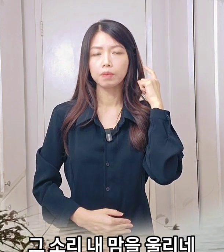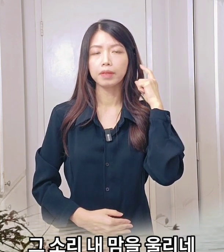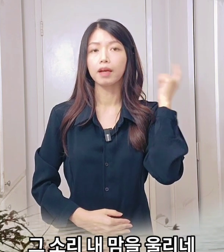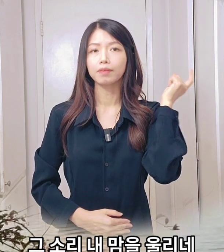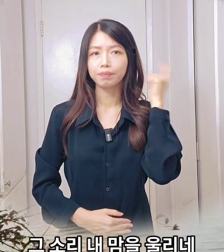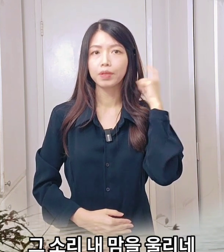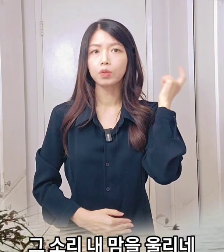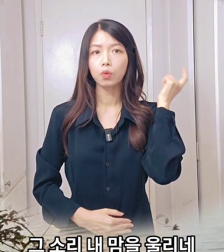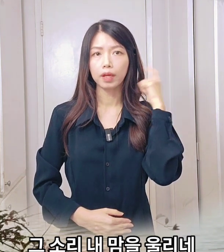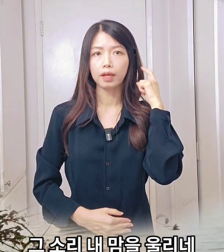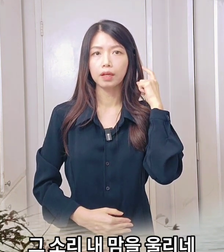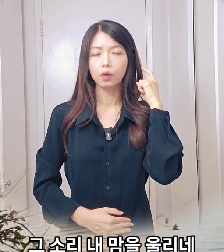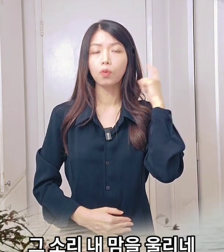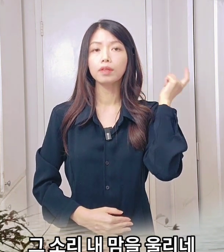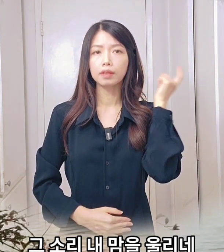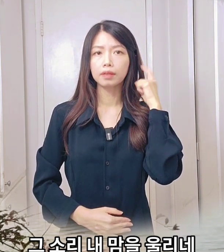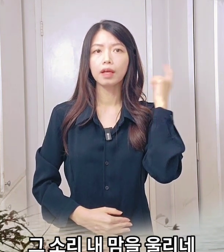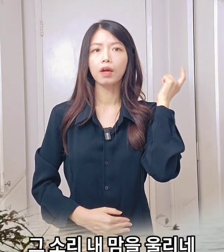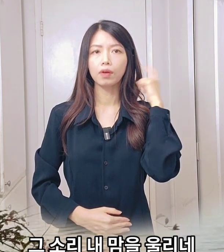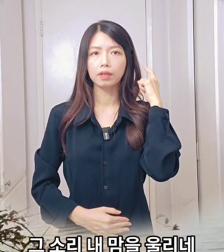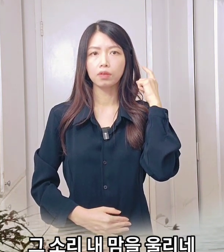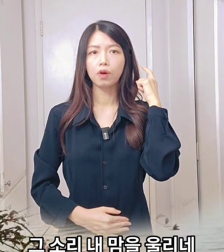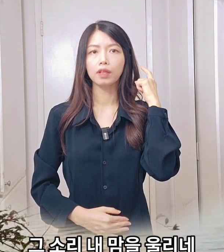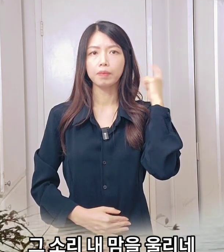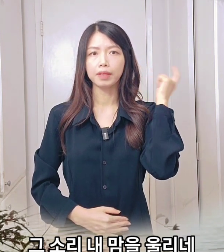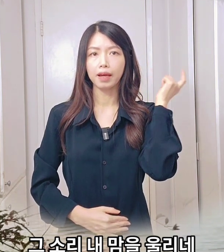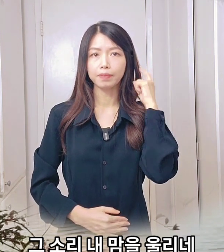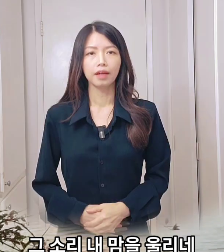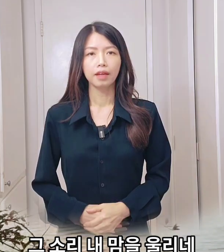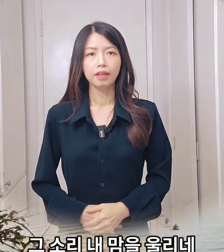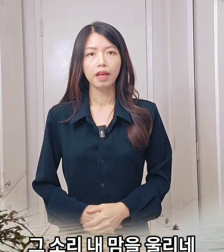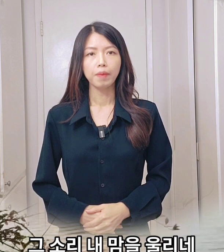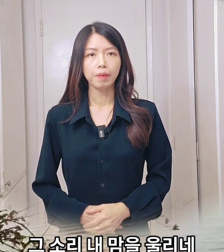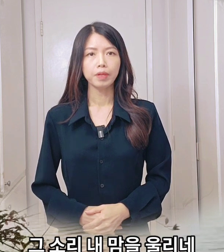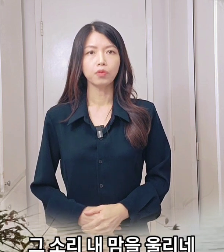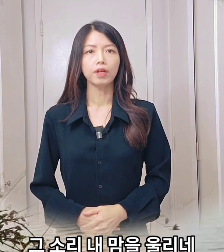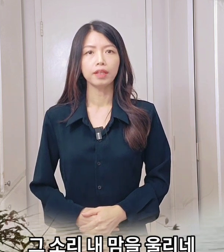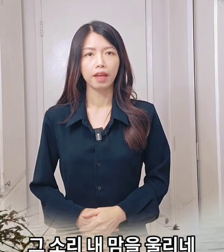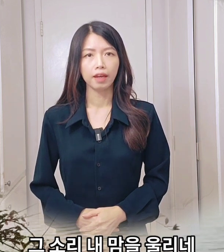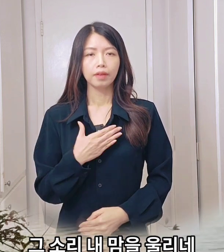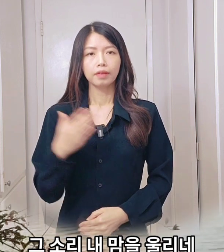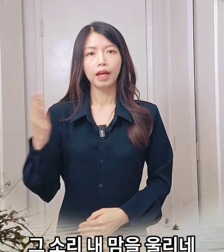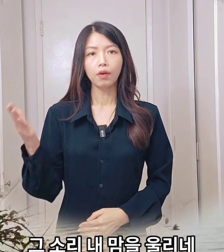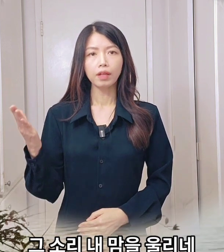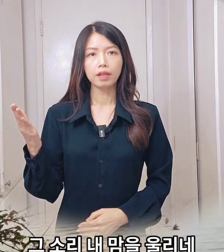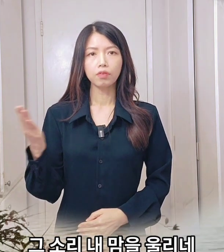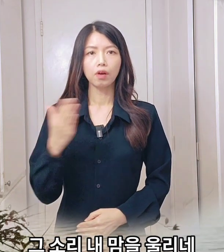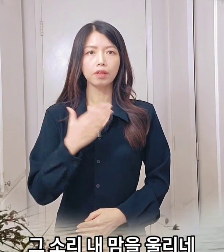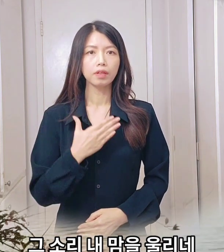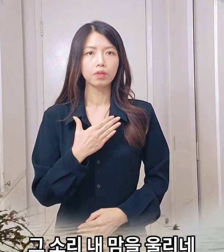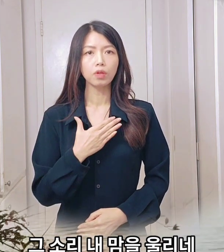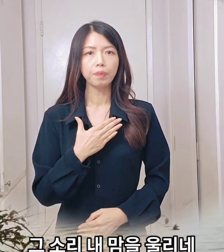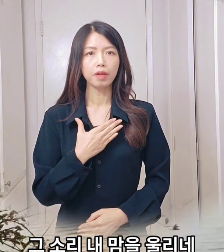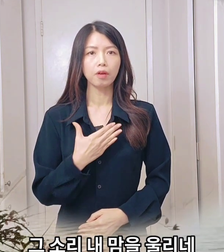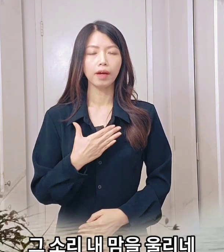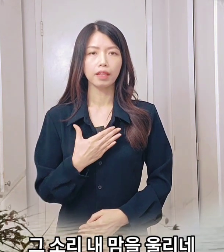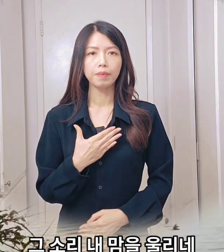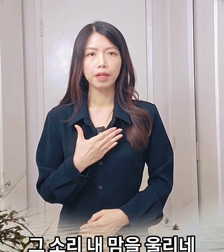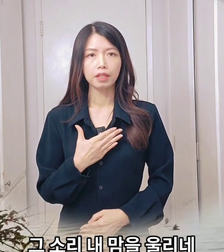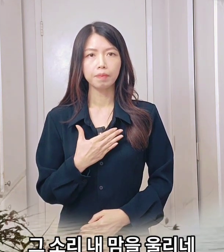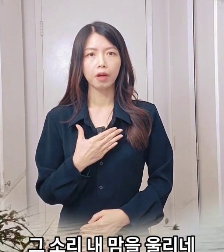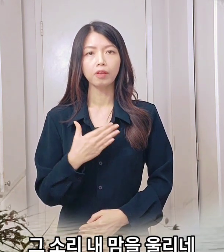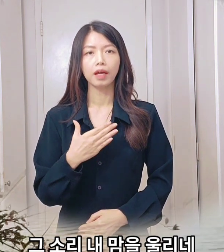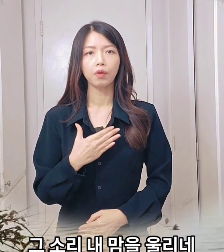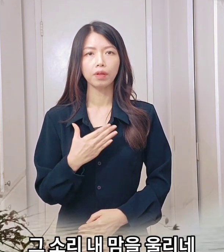포인팅 해주시면 돼요. 소리 혹은 듣다라고 하는 뜻의 수어가 됩니다. 내 마음을 울리네. 나라고 하는 뜻의 수어는 손을 펴서